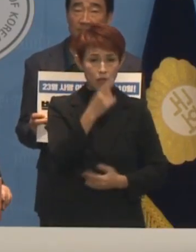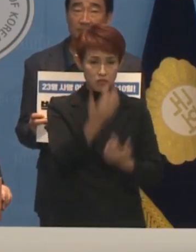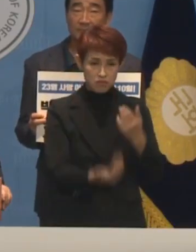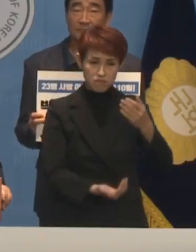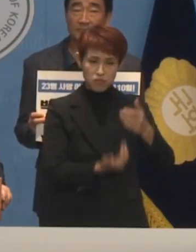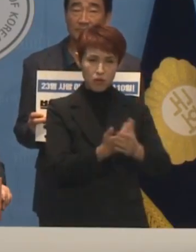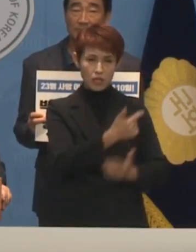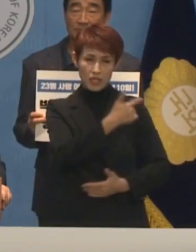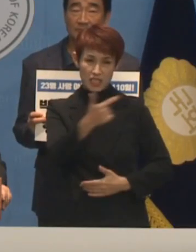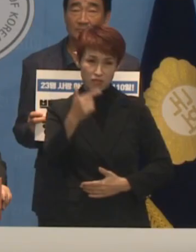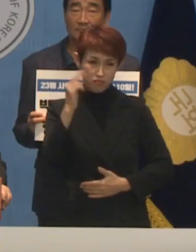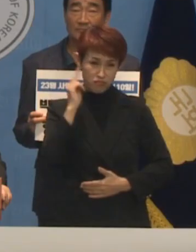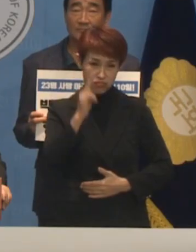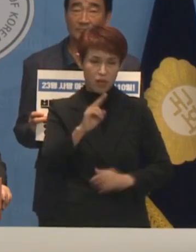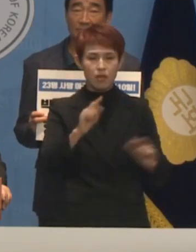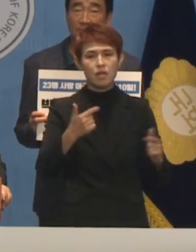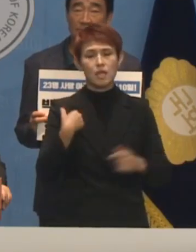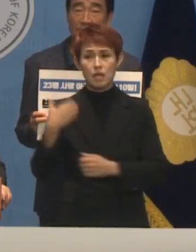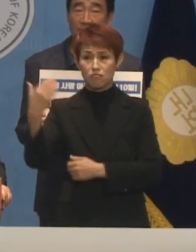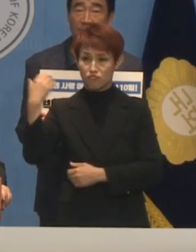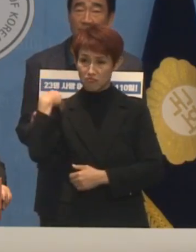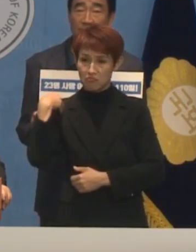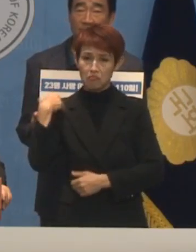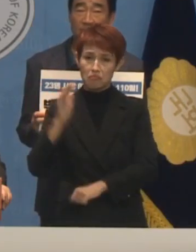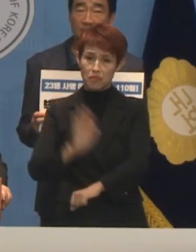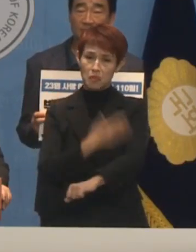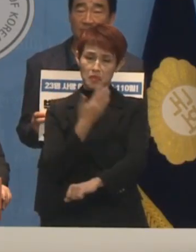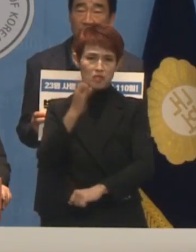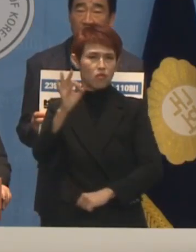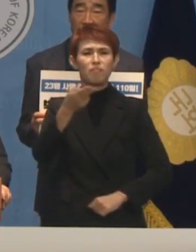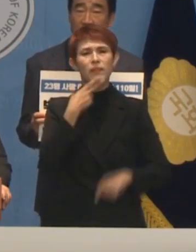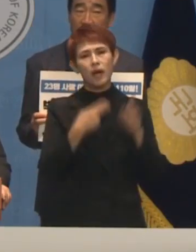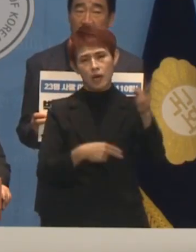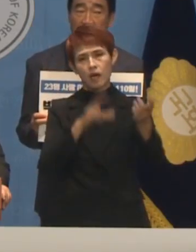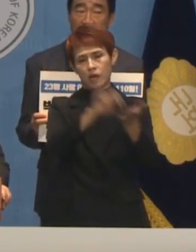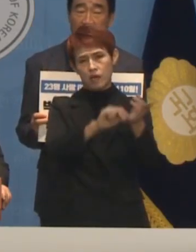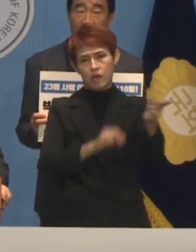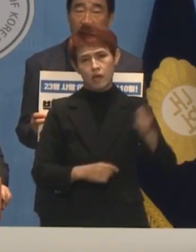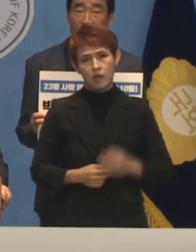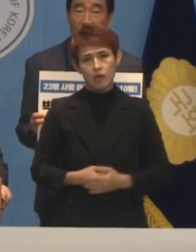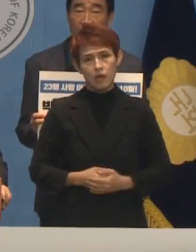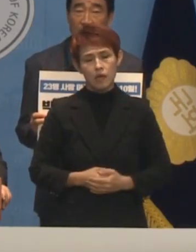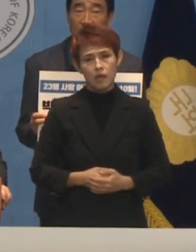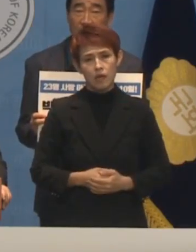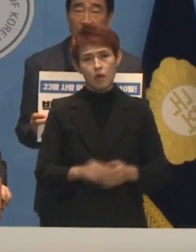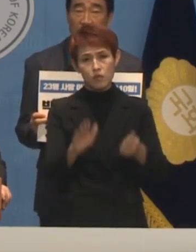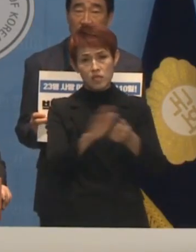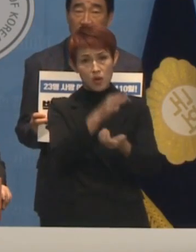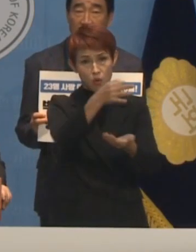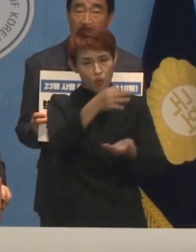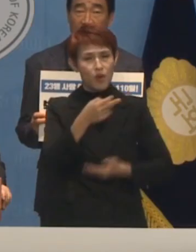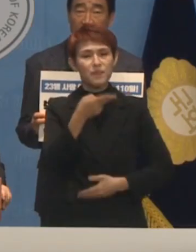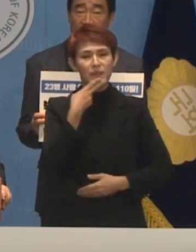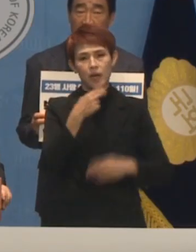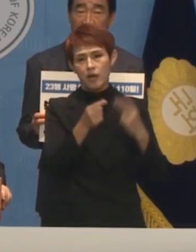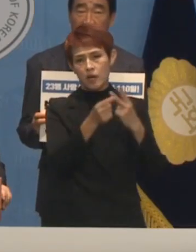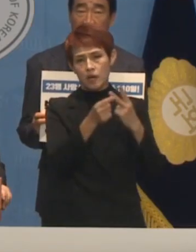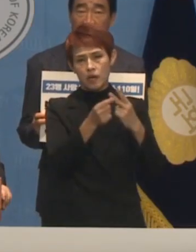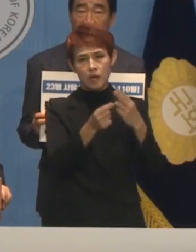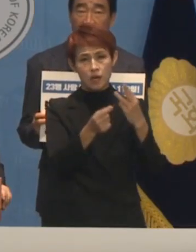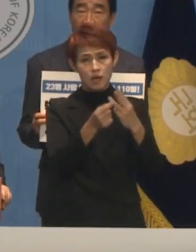어렵기 때문에 그러니까 본인들의 책임을 인정하지 않는 취지입니다. 그렇기 때문에 위자료를 인정할 수 없다. 세 번째로는